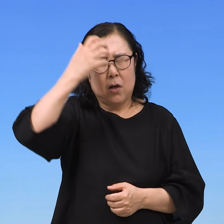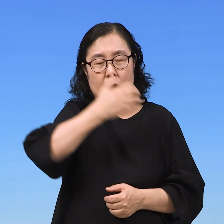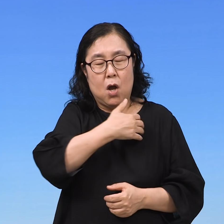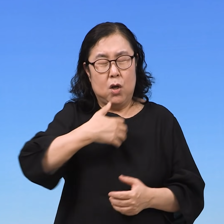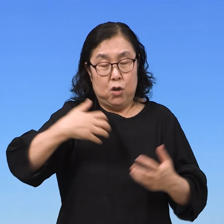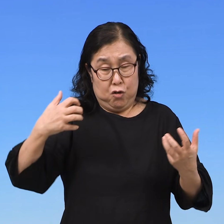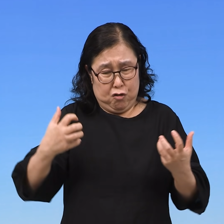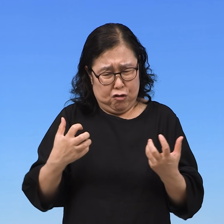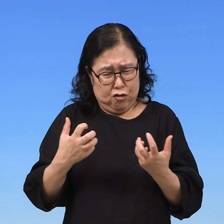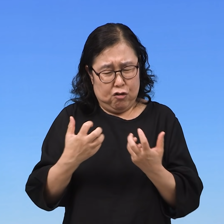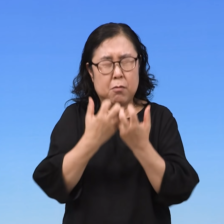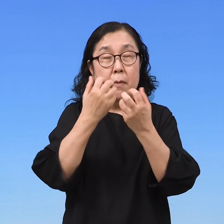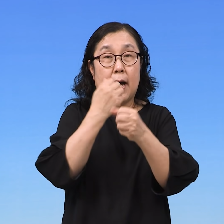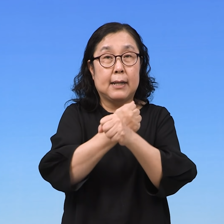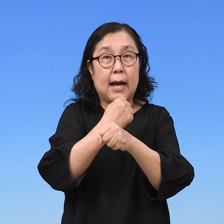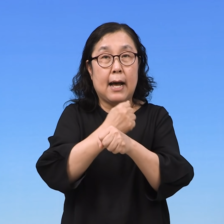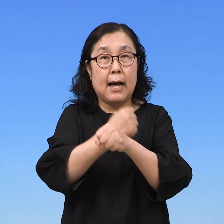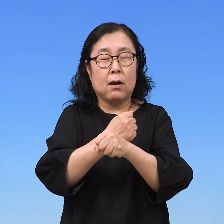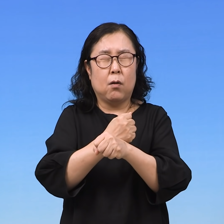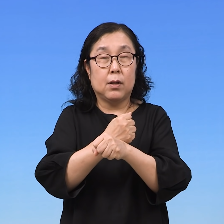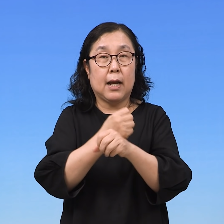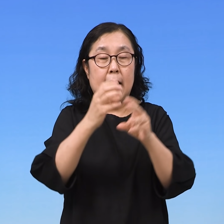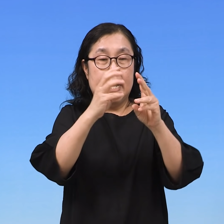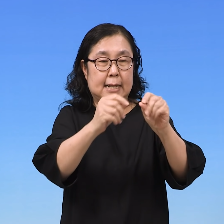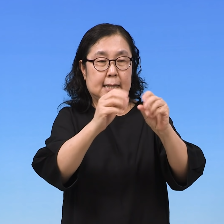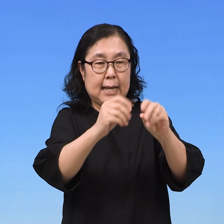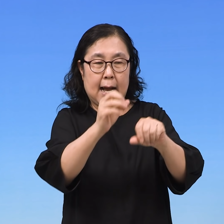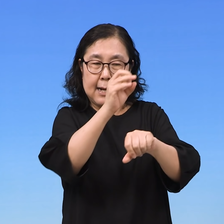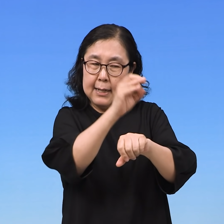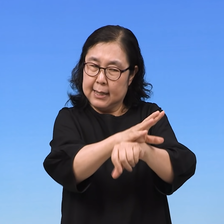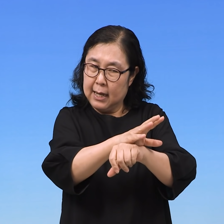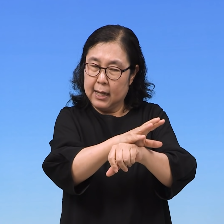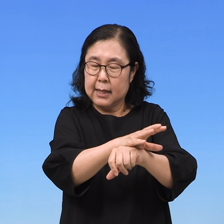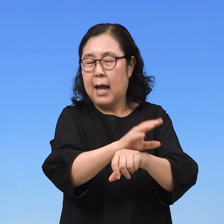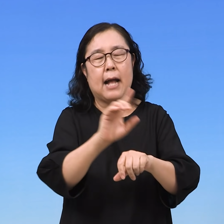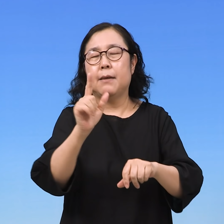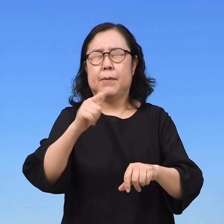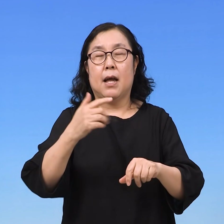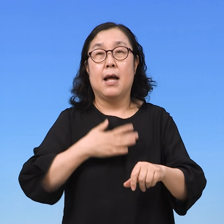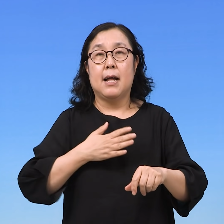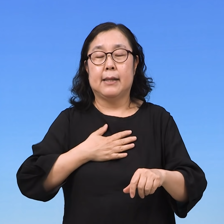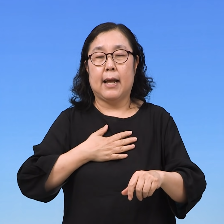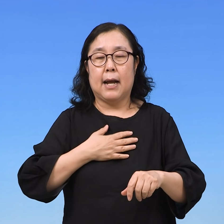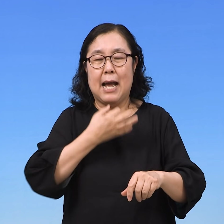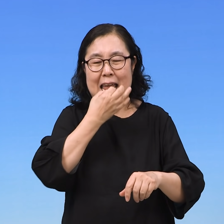대박이겠다, 요럴 때 땅 사면 좋은데 내가 영안일 열고 좋은데 구하게, 이거